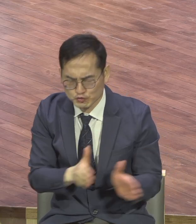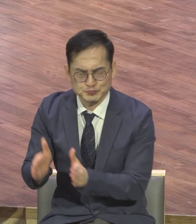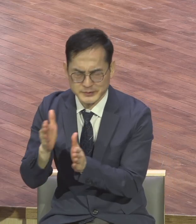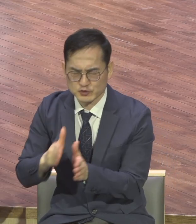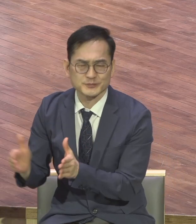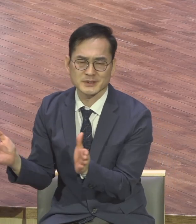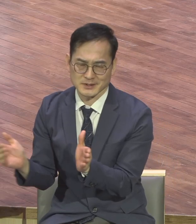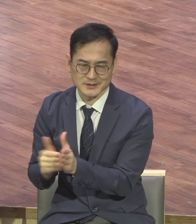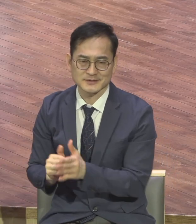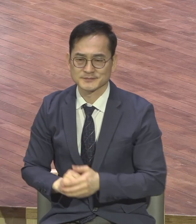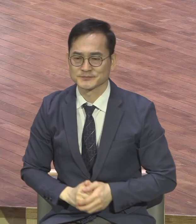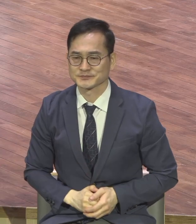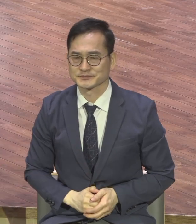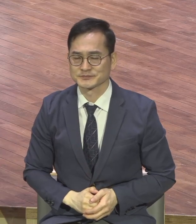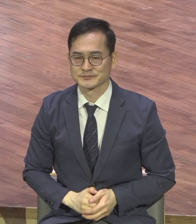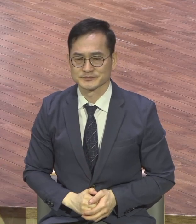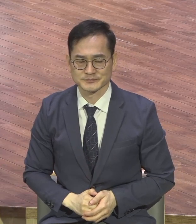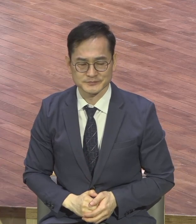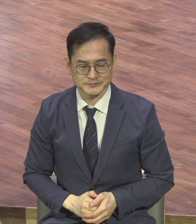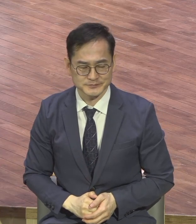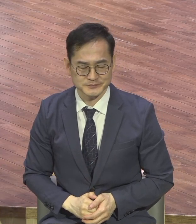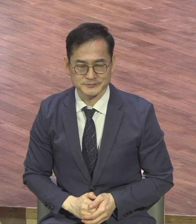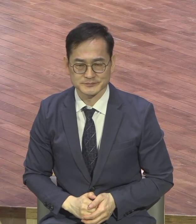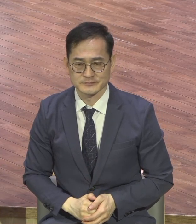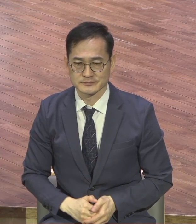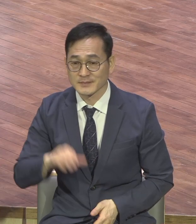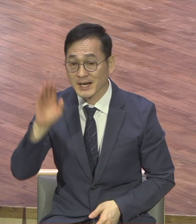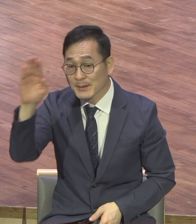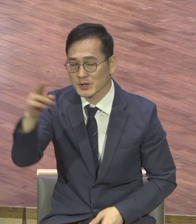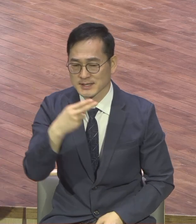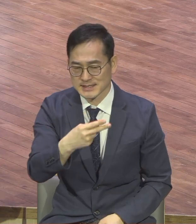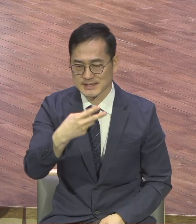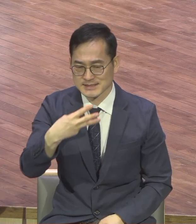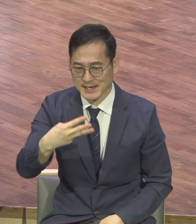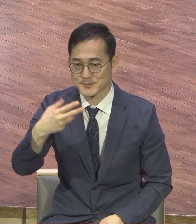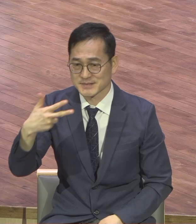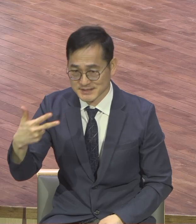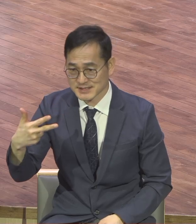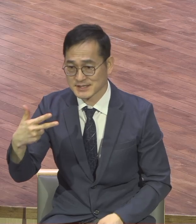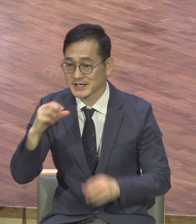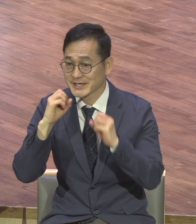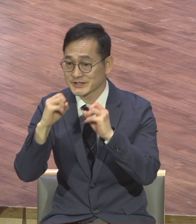특강을 할 텐데 237 성교의 원년인